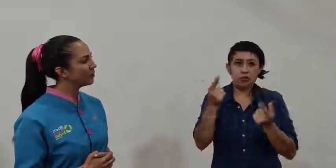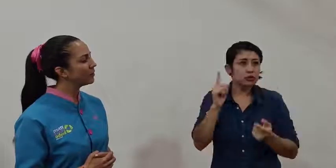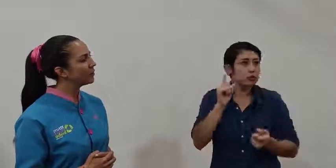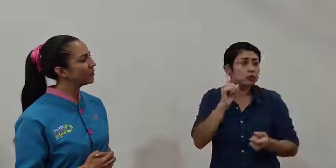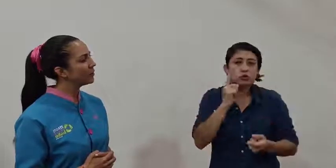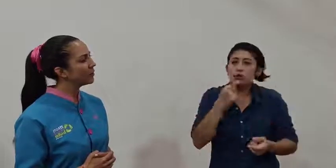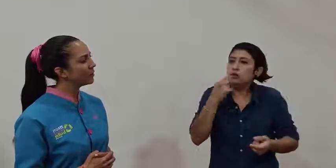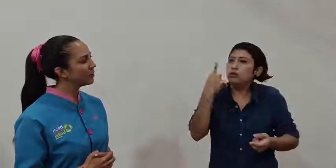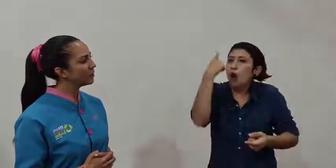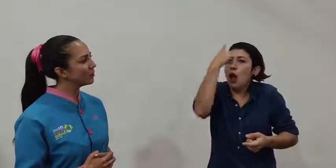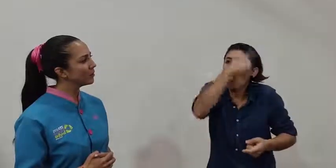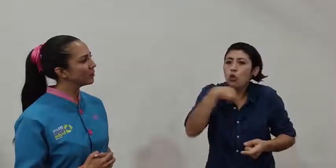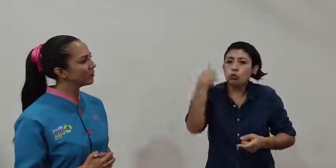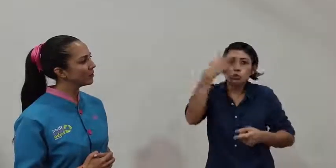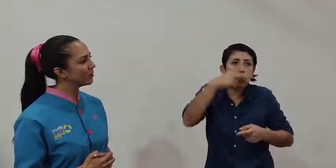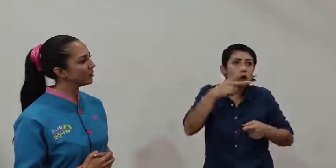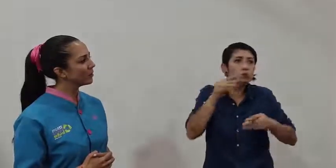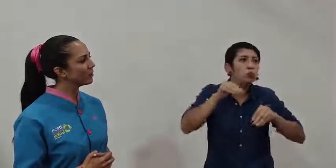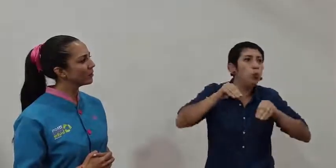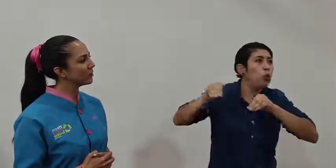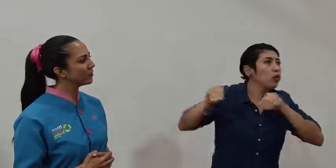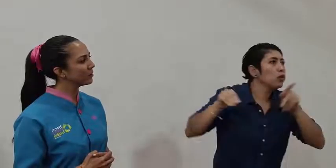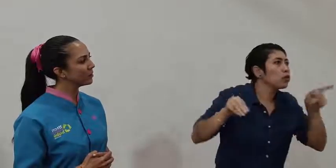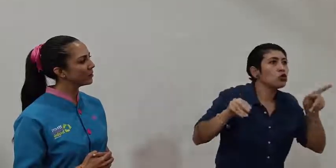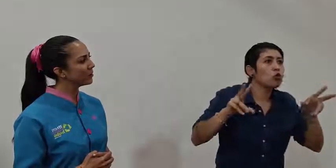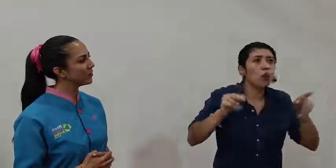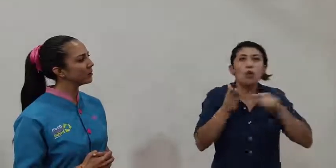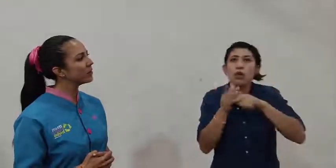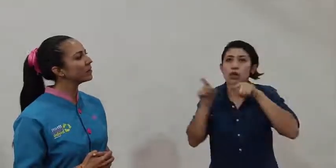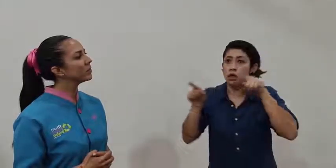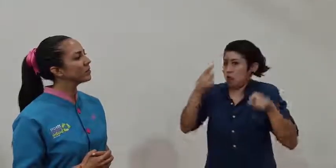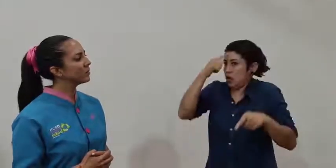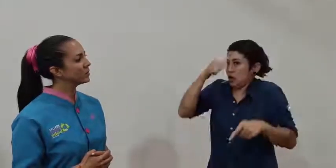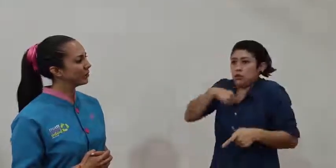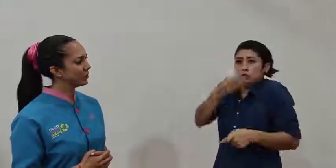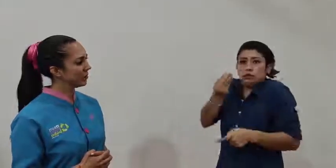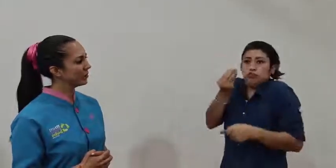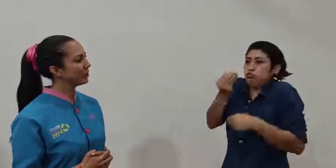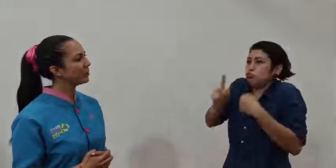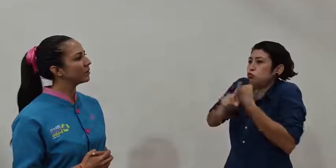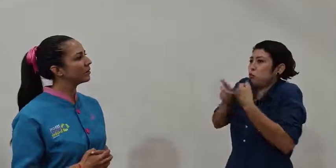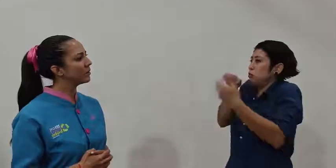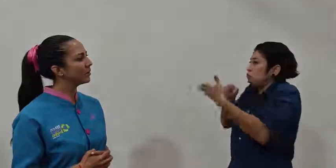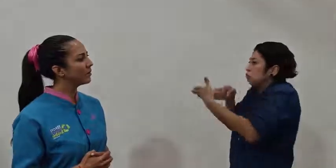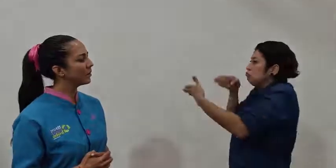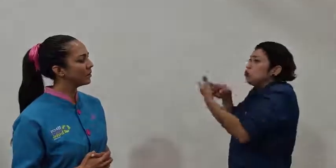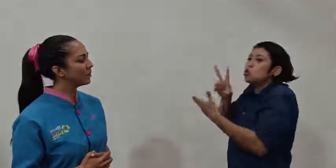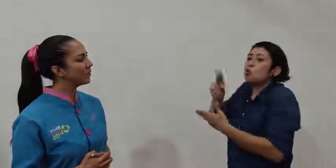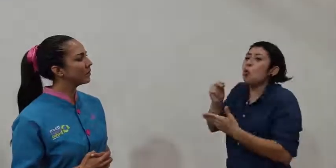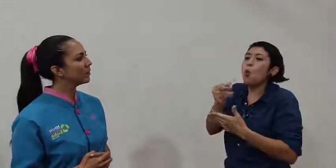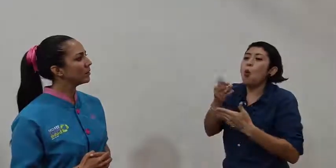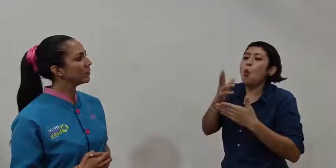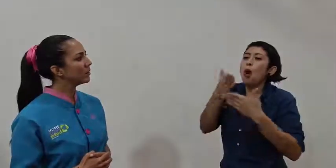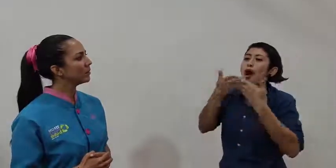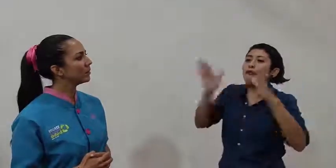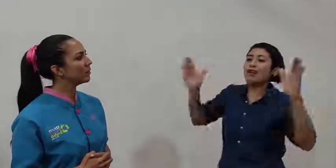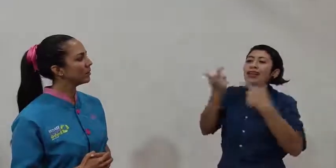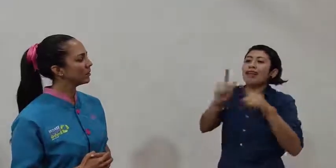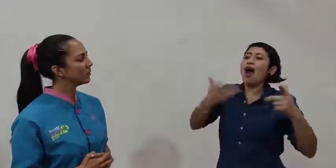porque nadie está acostumbrado a atender a personas sordas y no saben que para nosotros es difícil a